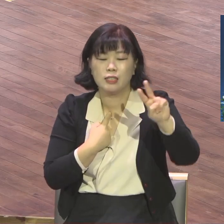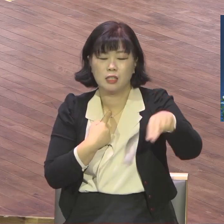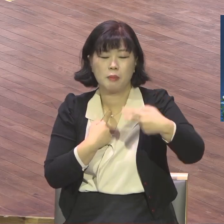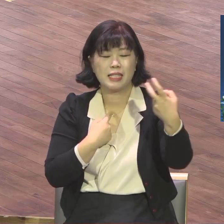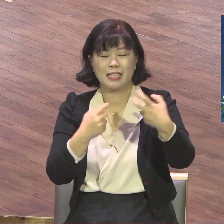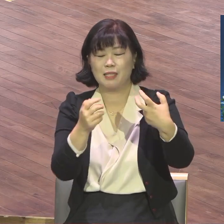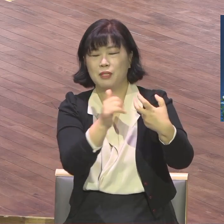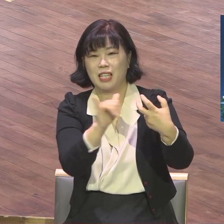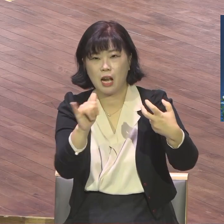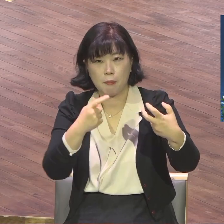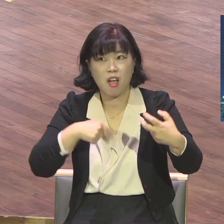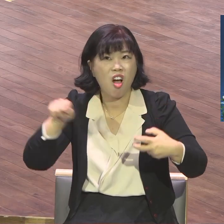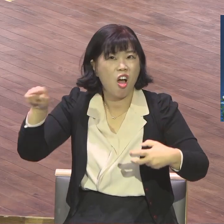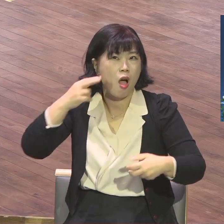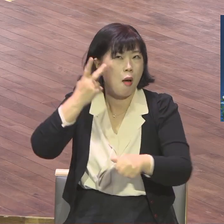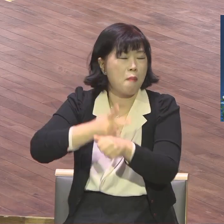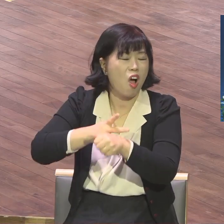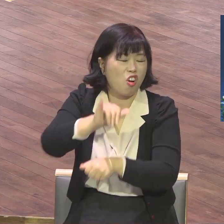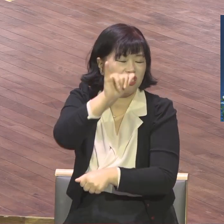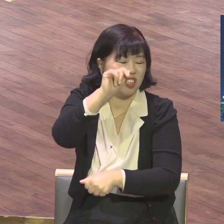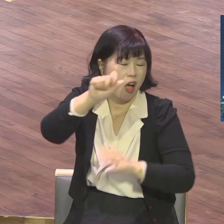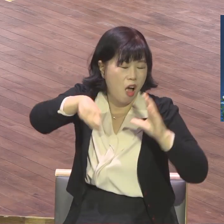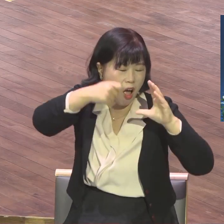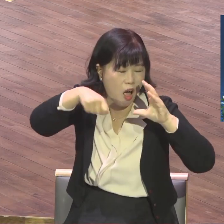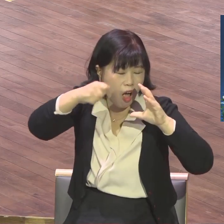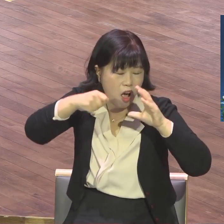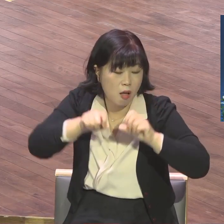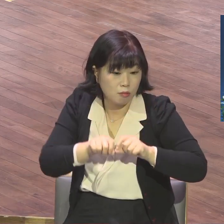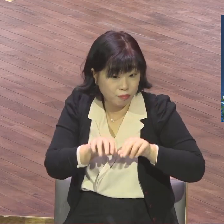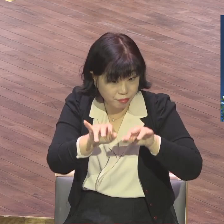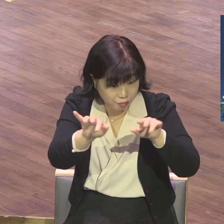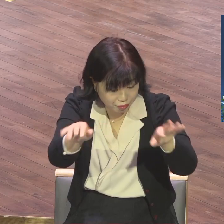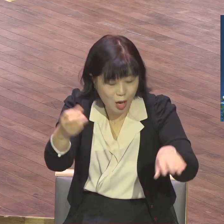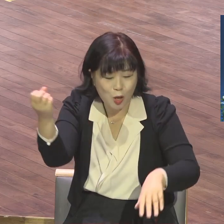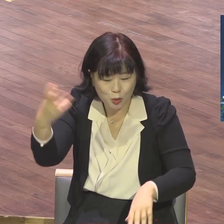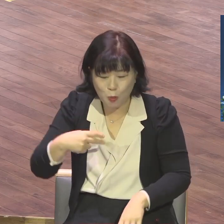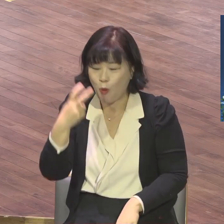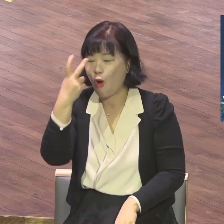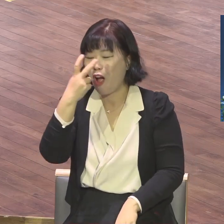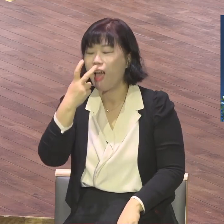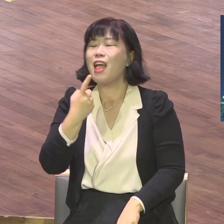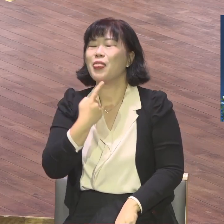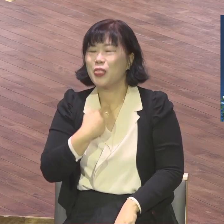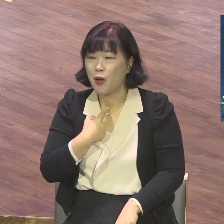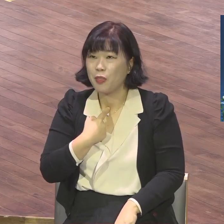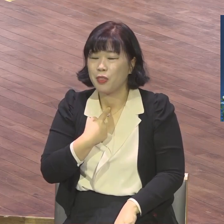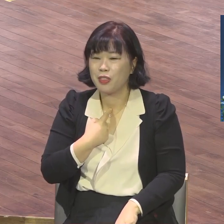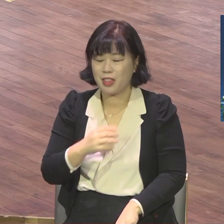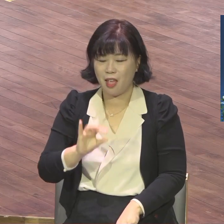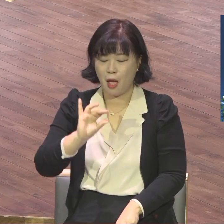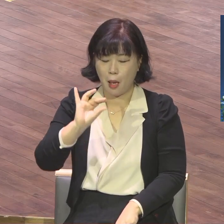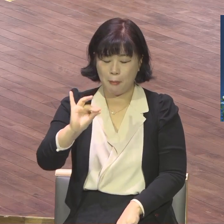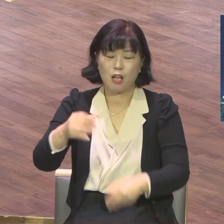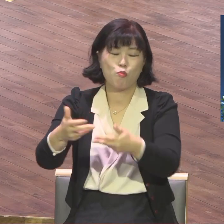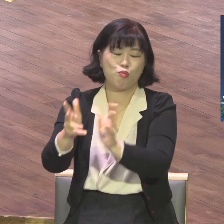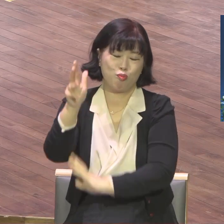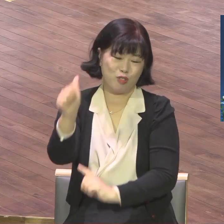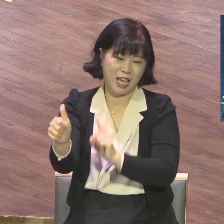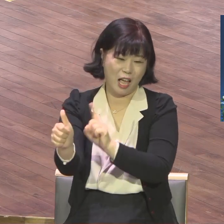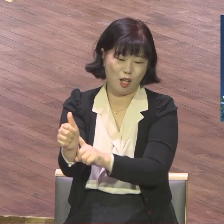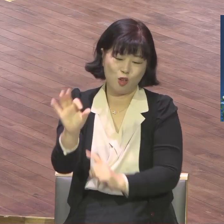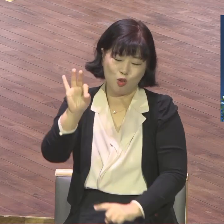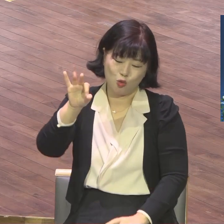서면서 바울을 관대하게 해줄 것을 요청을 했어요. 유라굴로 광풍이